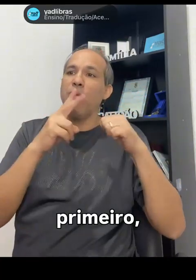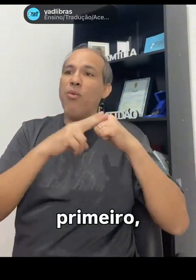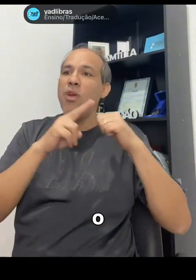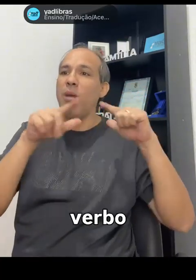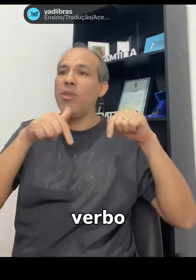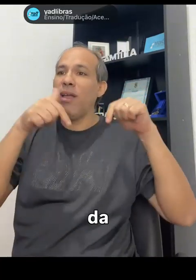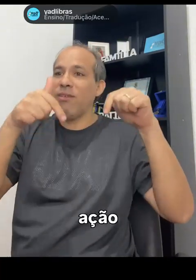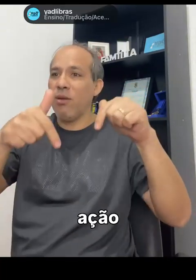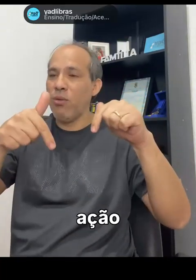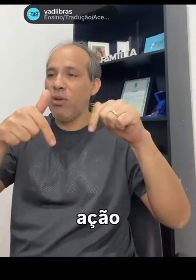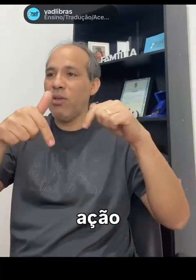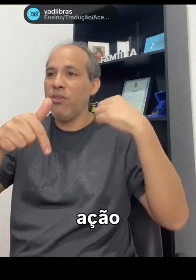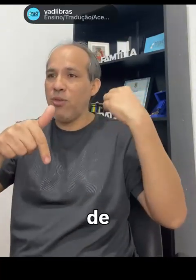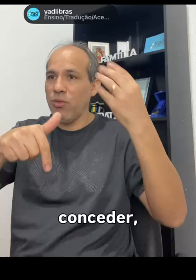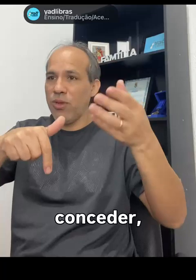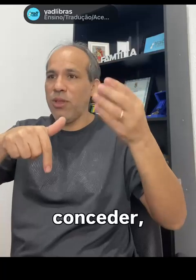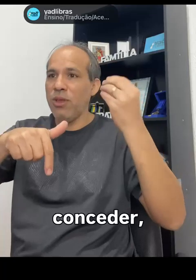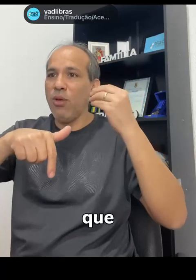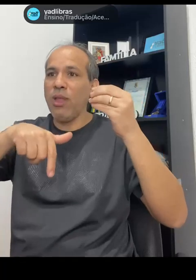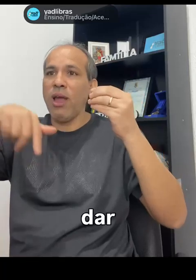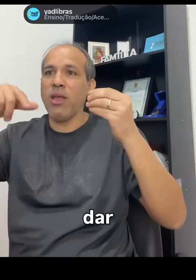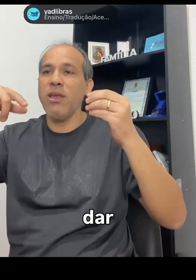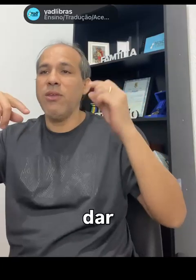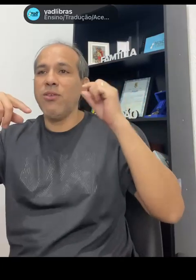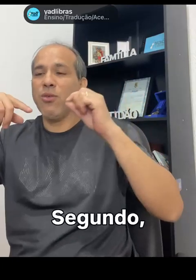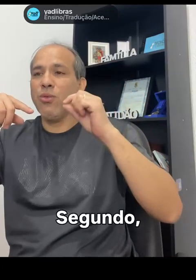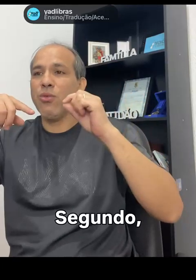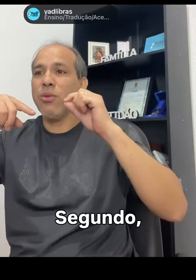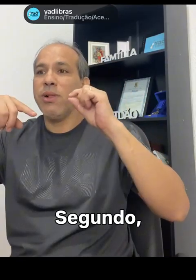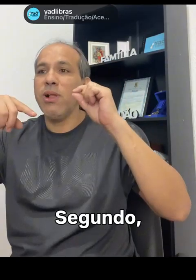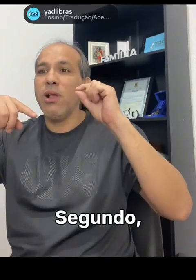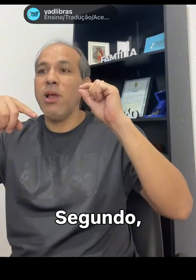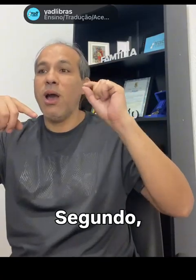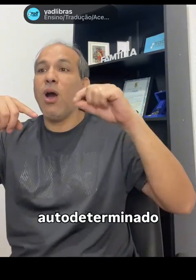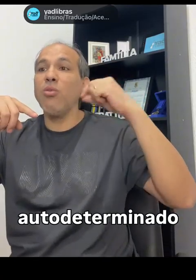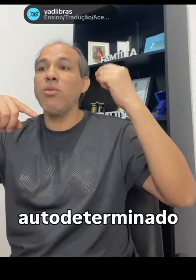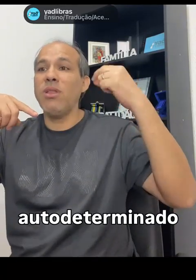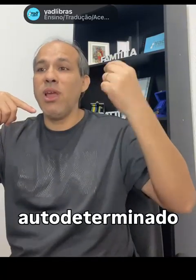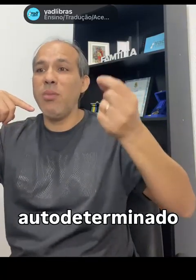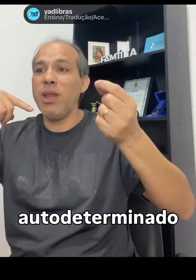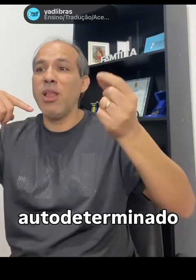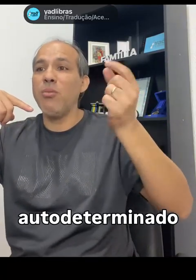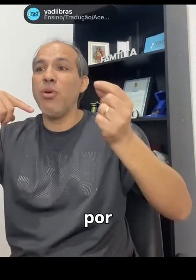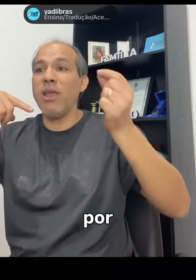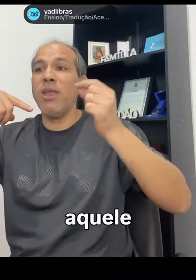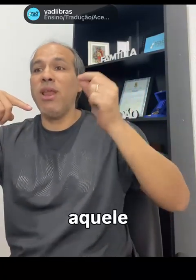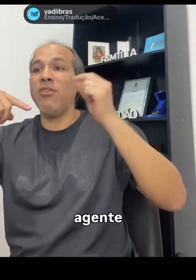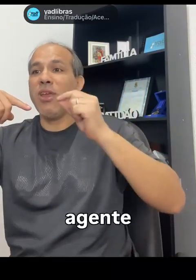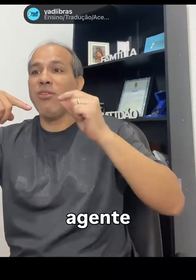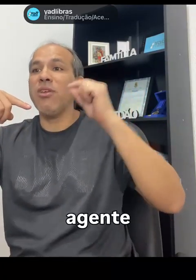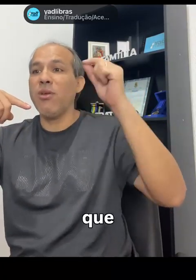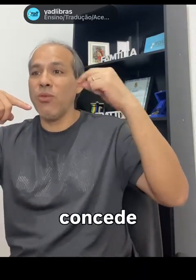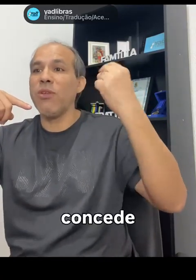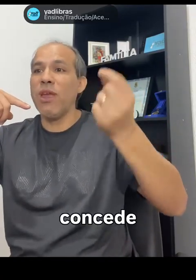o verbo da ação, de conceder, que é o dar. Segundo, algo determinado por aquele agente que